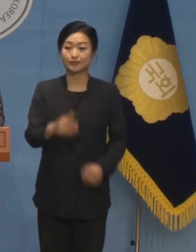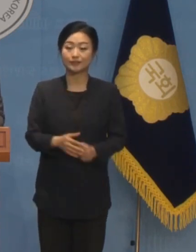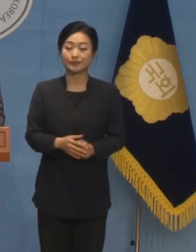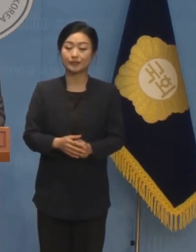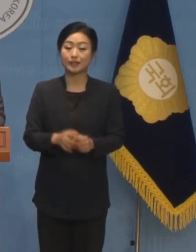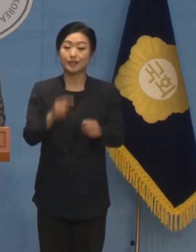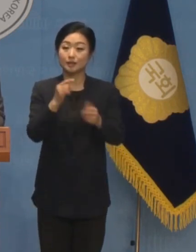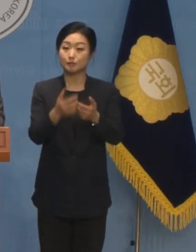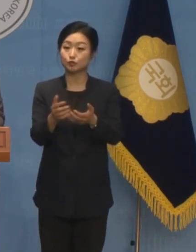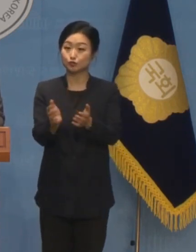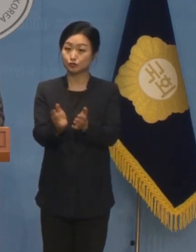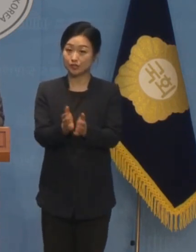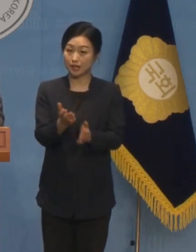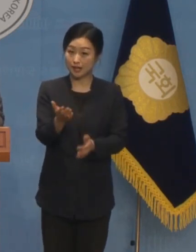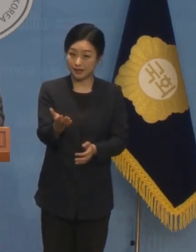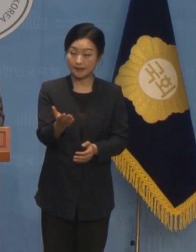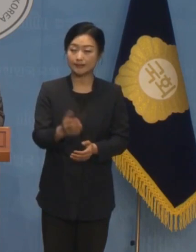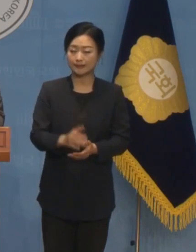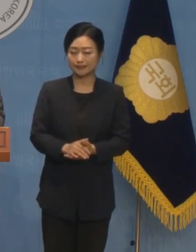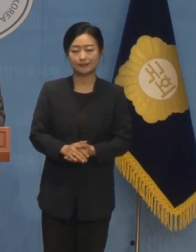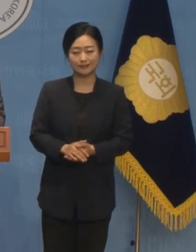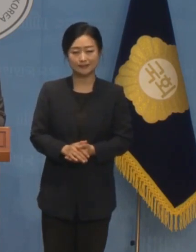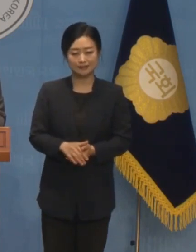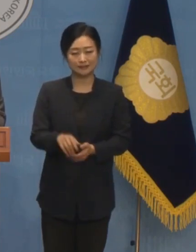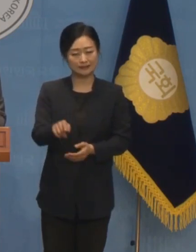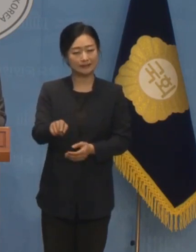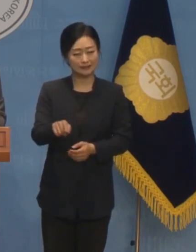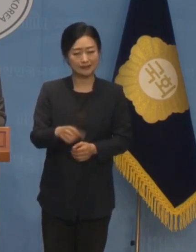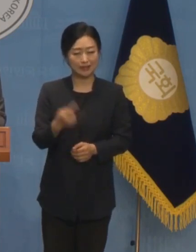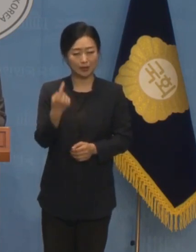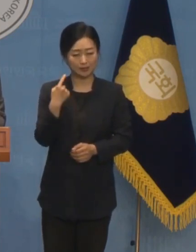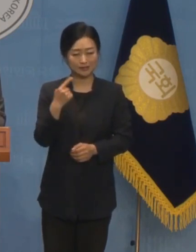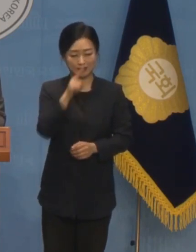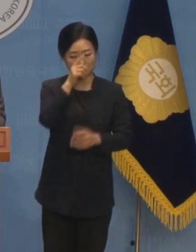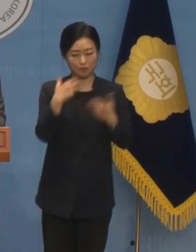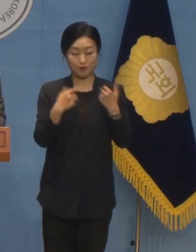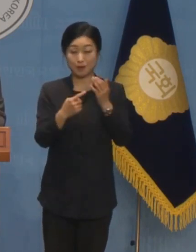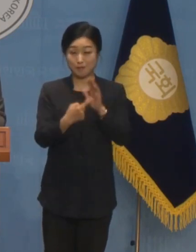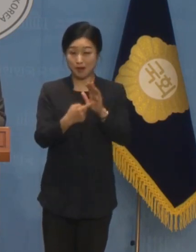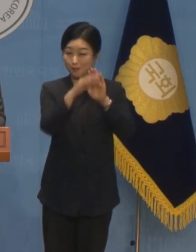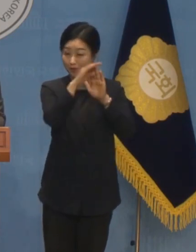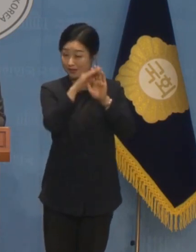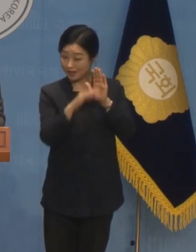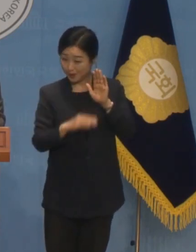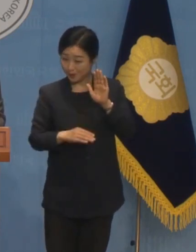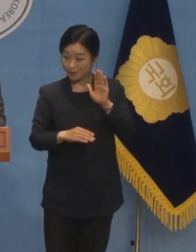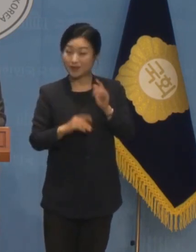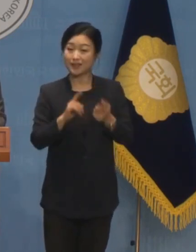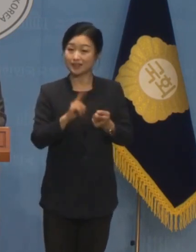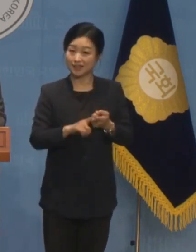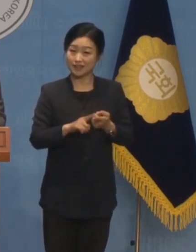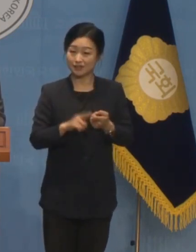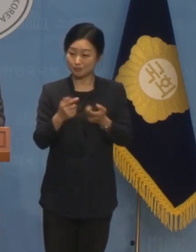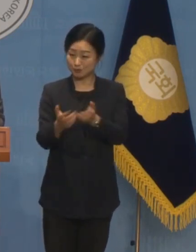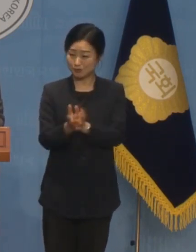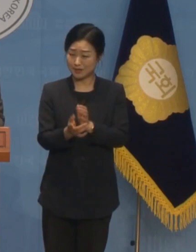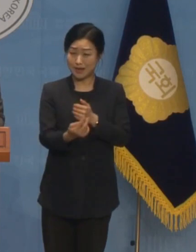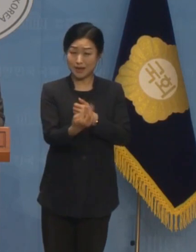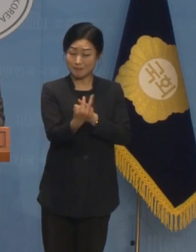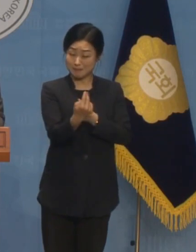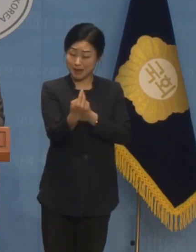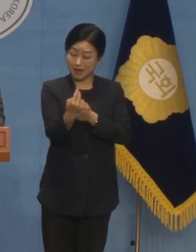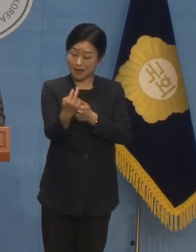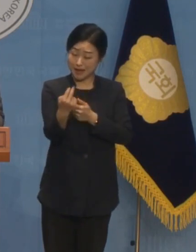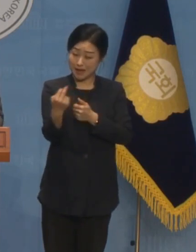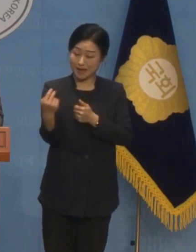더불어민주당이 예상을 한치도 벗어나지 않고 정부가 어제 발표한 연금개혁안에 대해서 비판만 하는